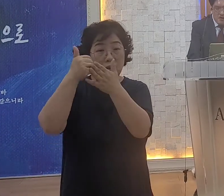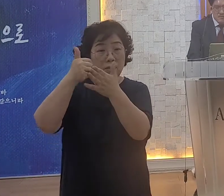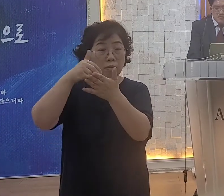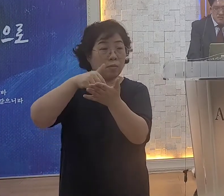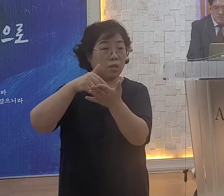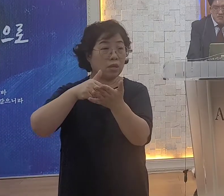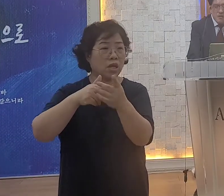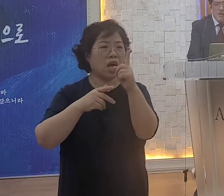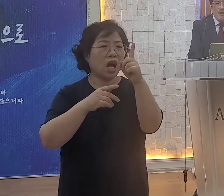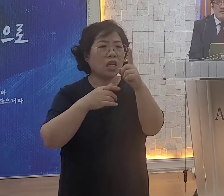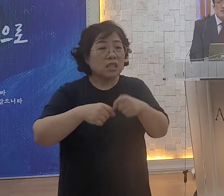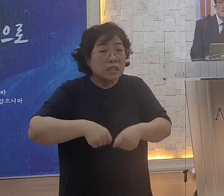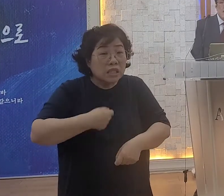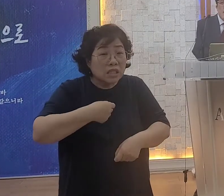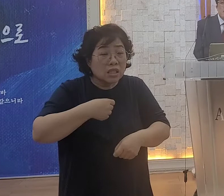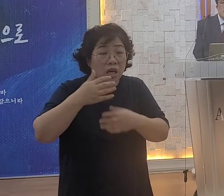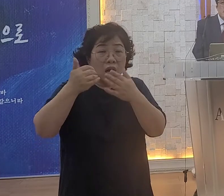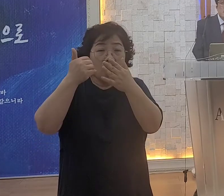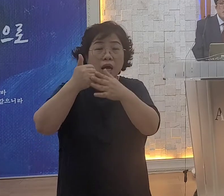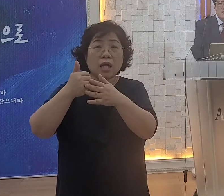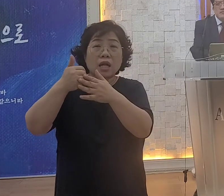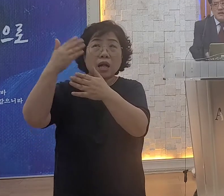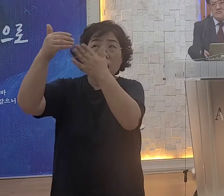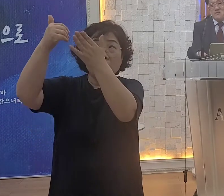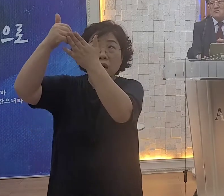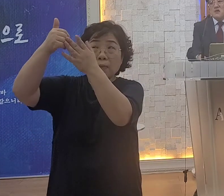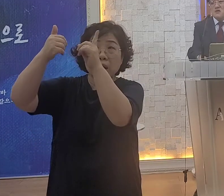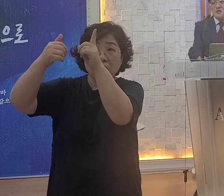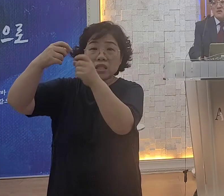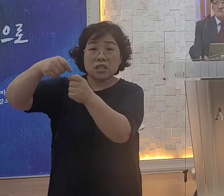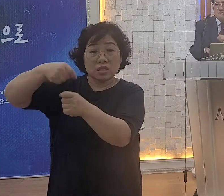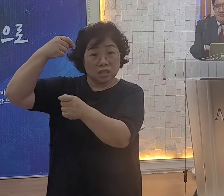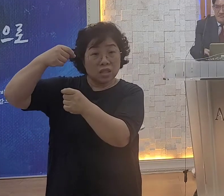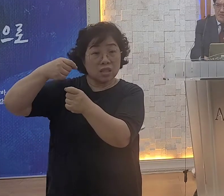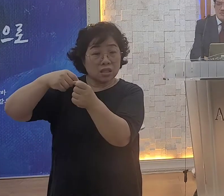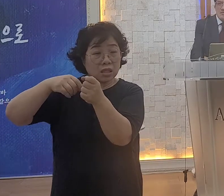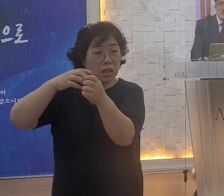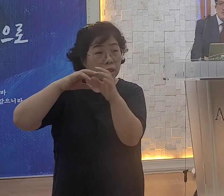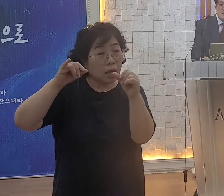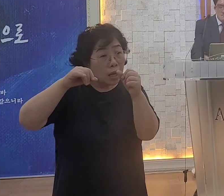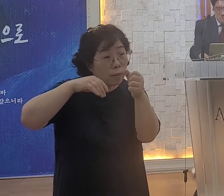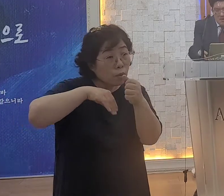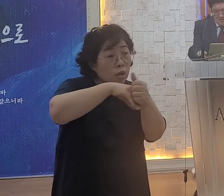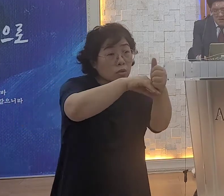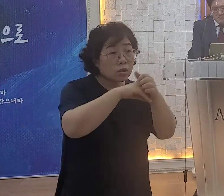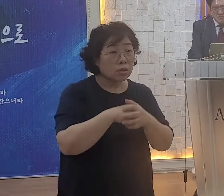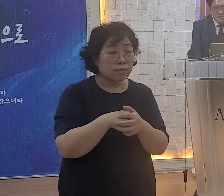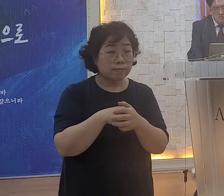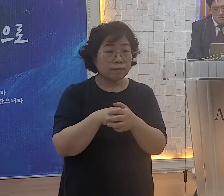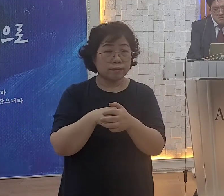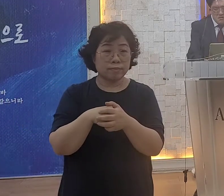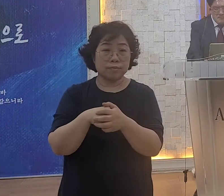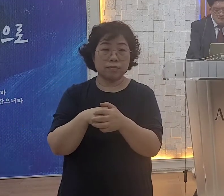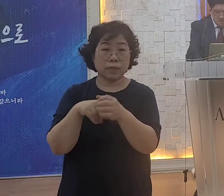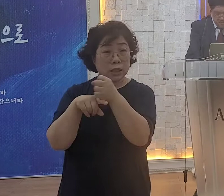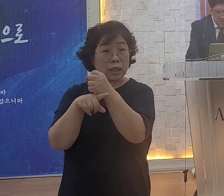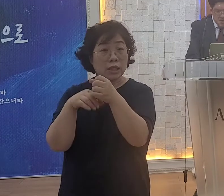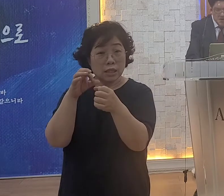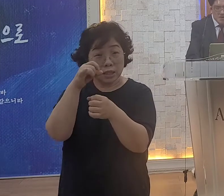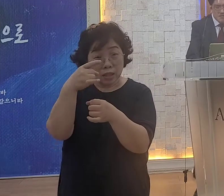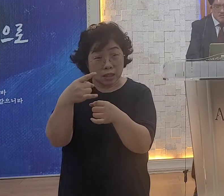하나님께서 하나님의 한 의를 다시 이 땅에 율법 대신 또 다른 방법으로